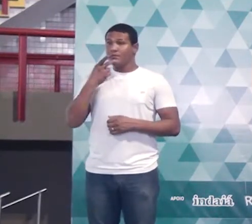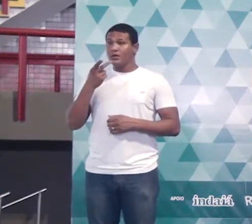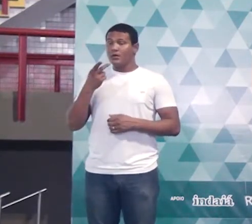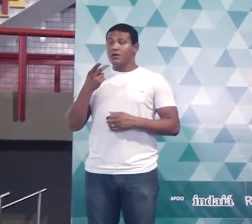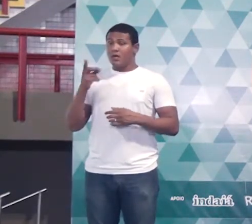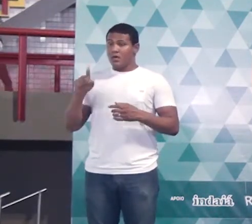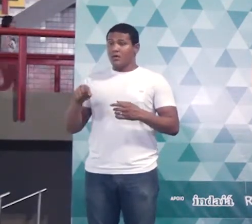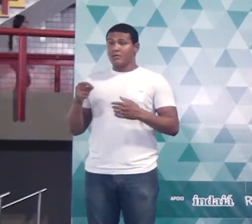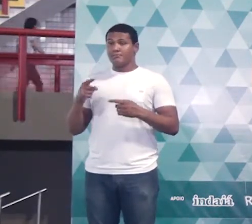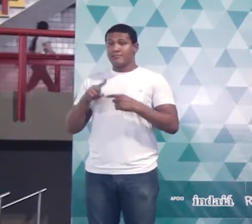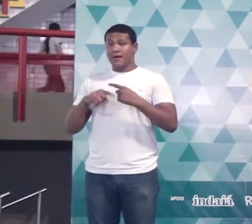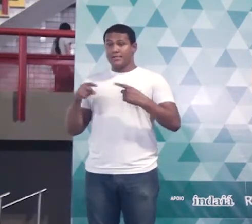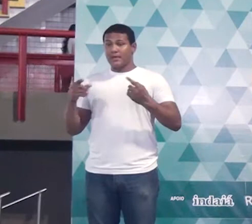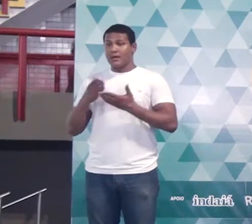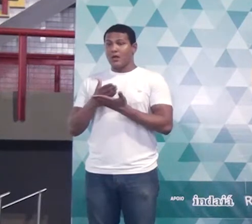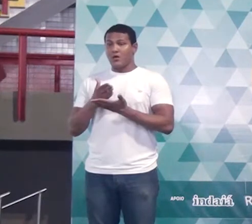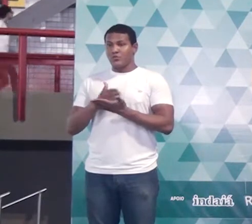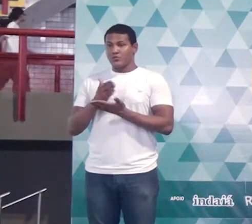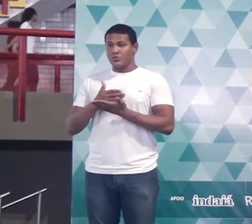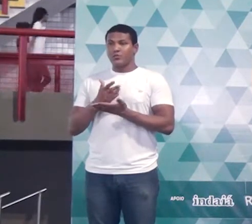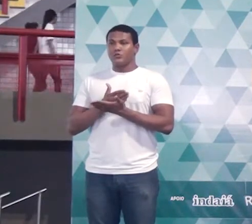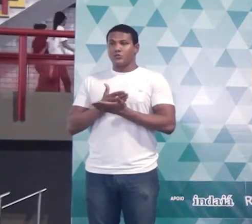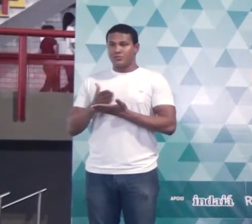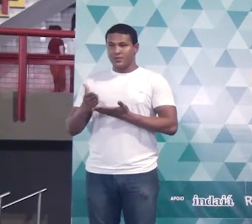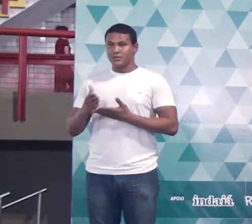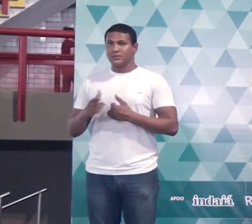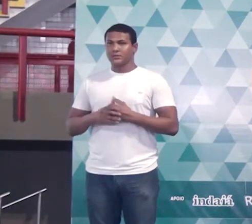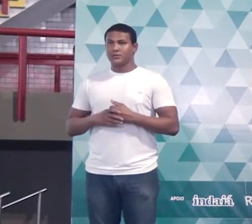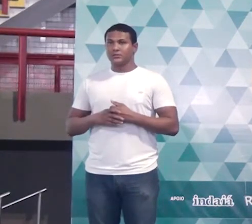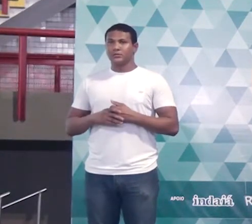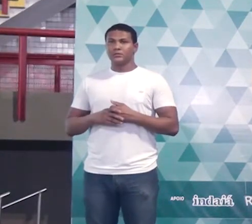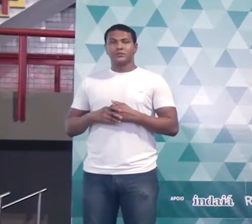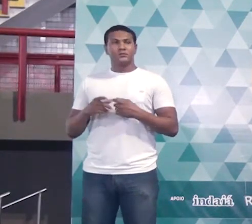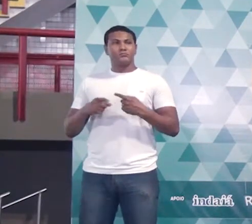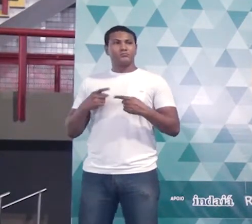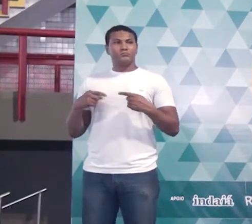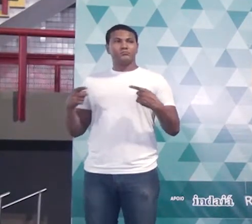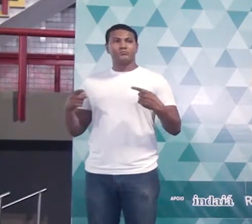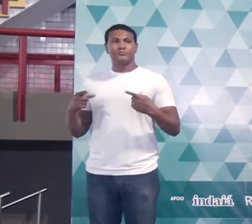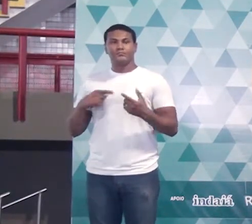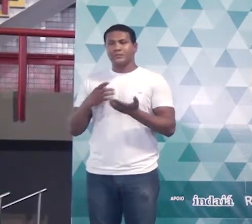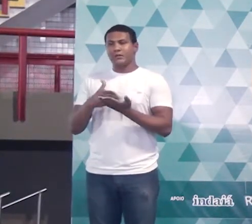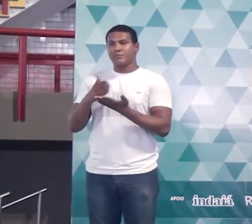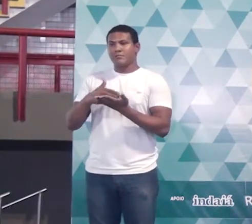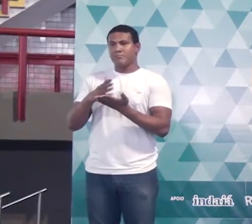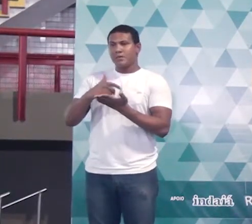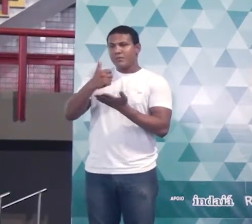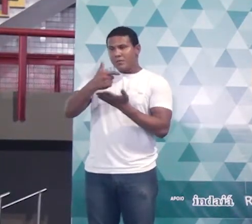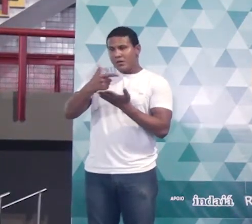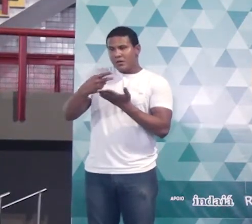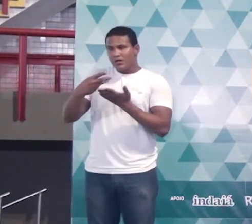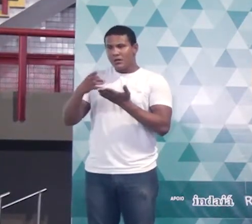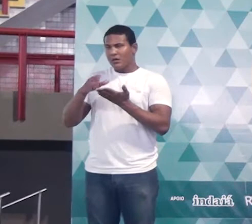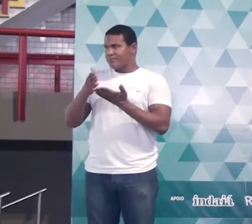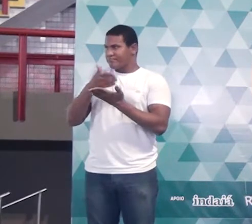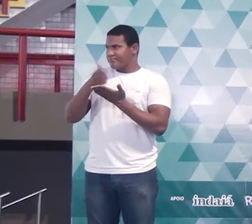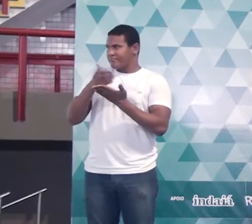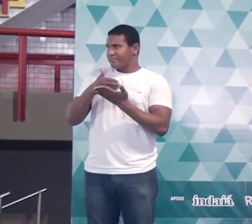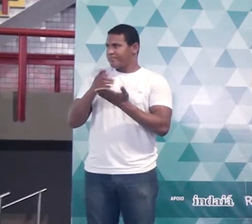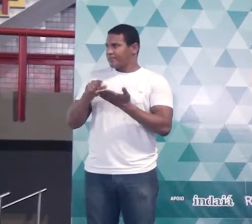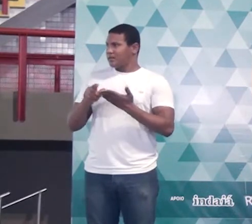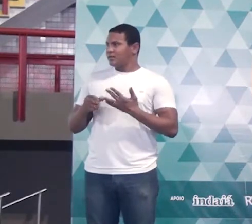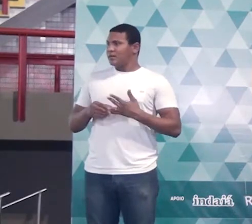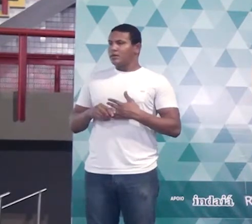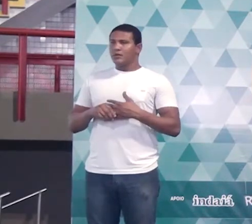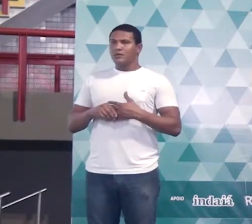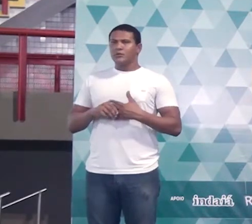você pode aí verificar no comecinho do material, já temos o que é para conversar hoje. Já